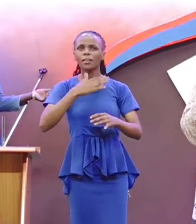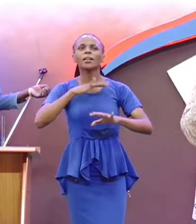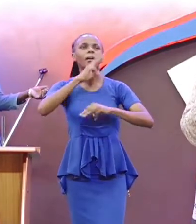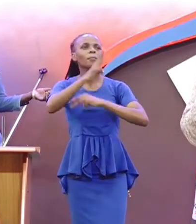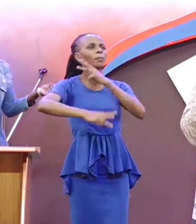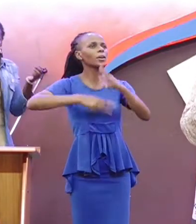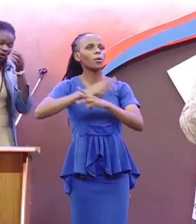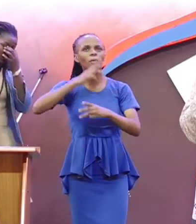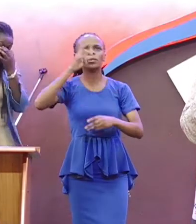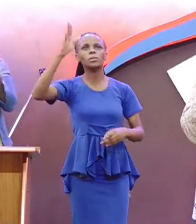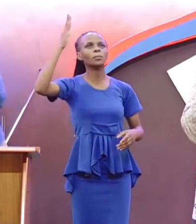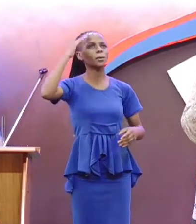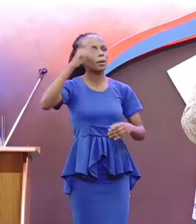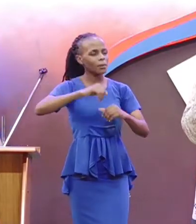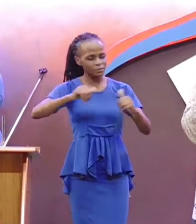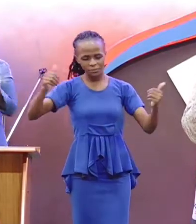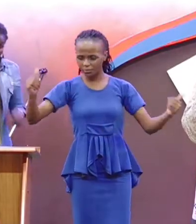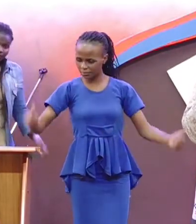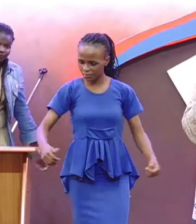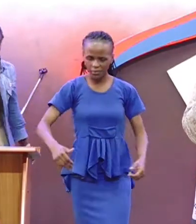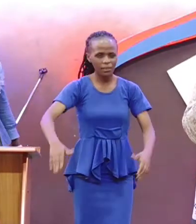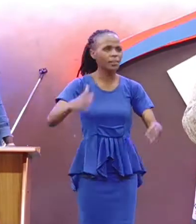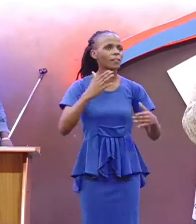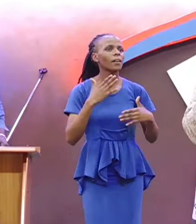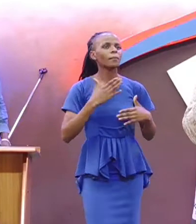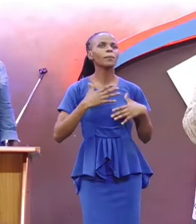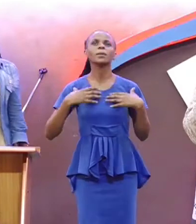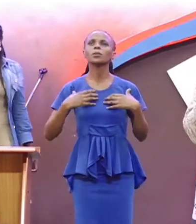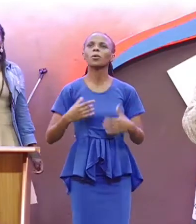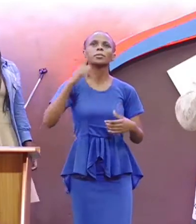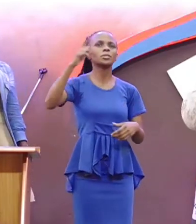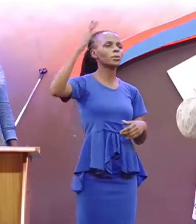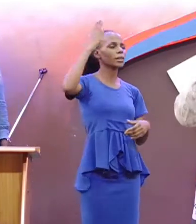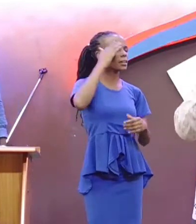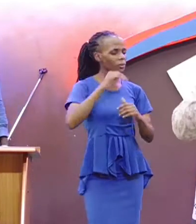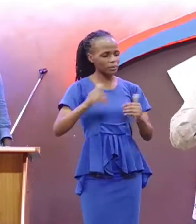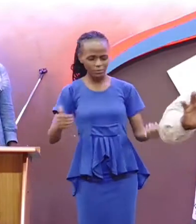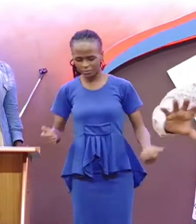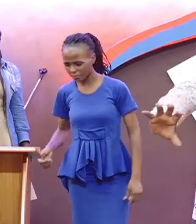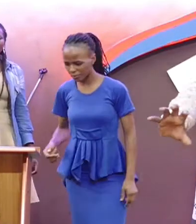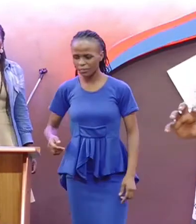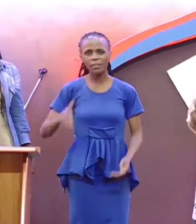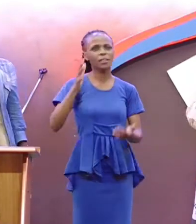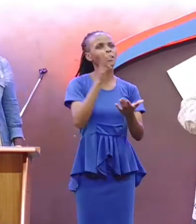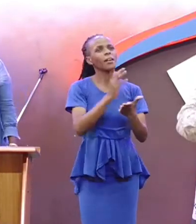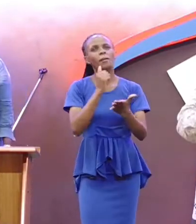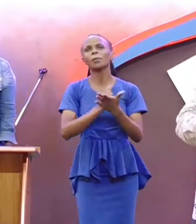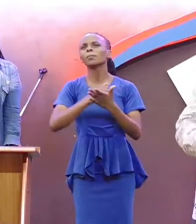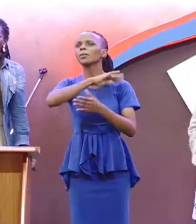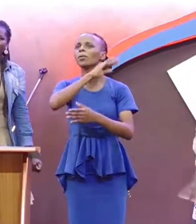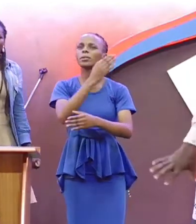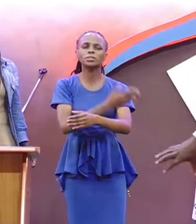vyo chimanyi Mikono chomu kaza yari kwa vye wawe Mikono chomu Kwa mkono ugu siko